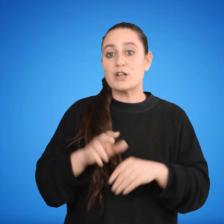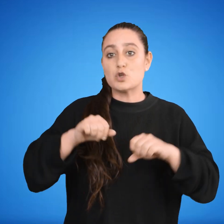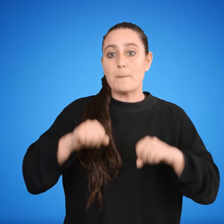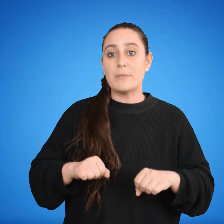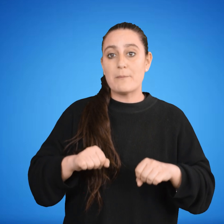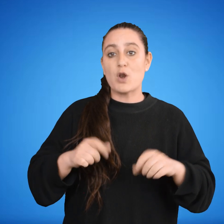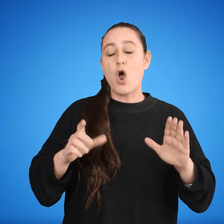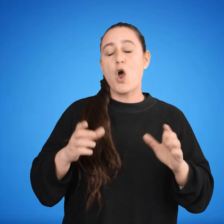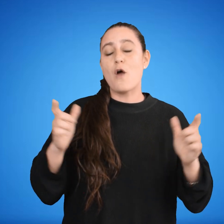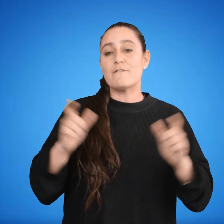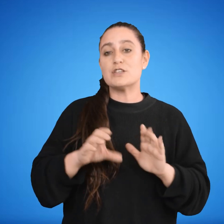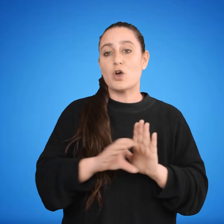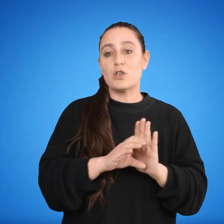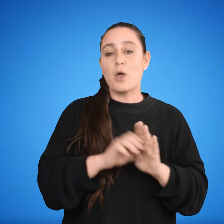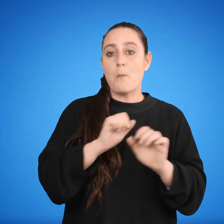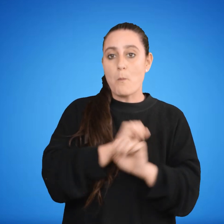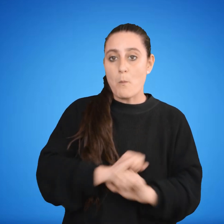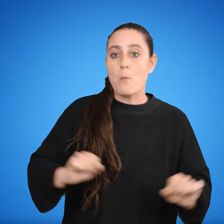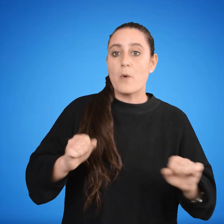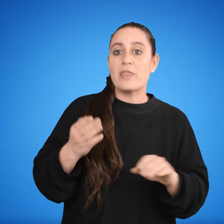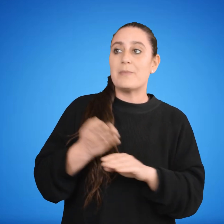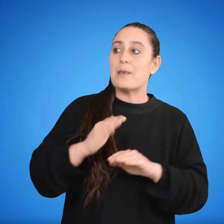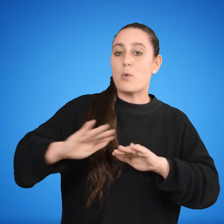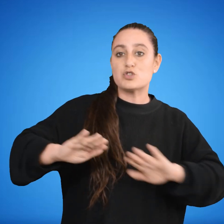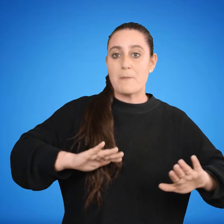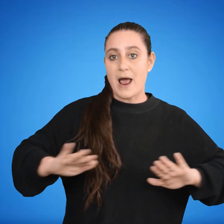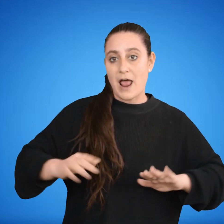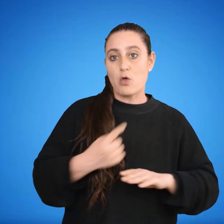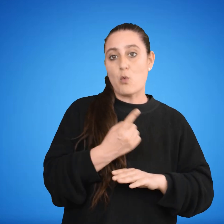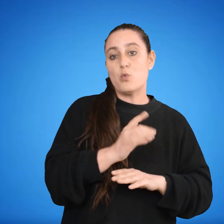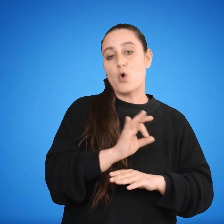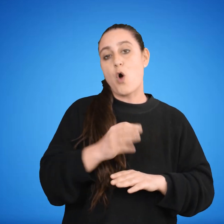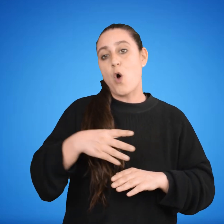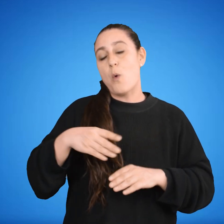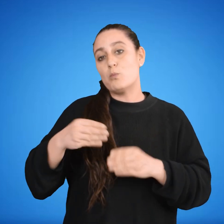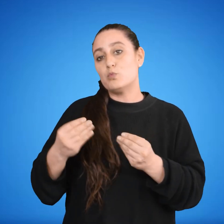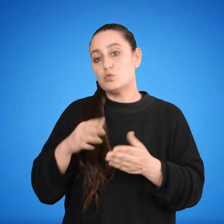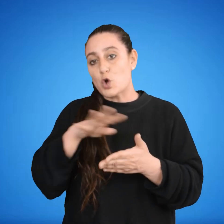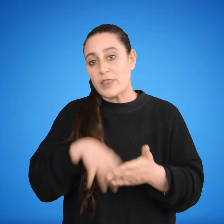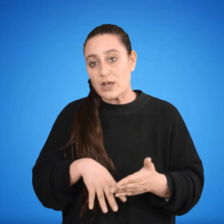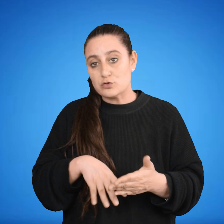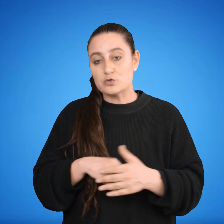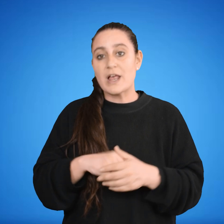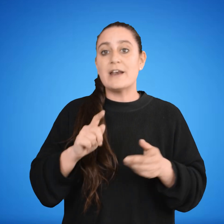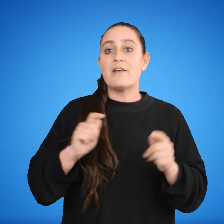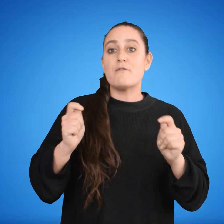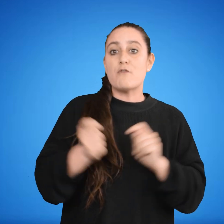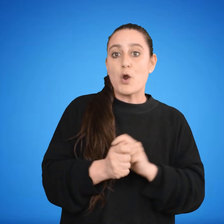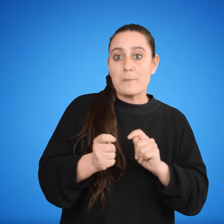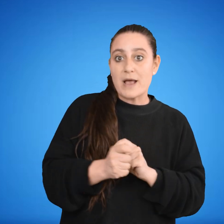por separado de uno o varios textos. La reforma o reformas deberán ser aprobadas por mayoría de sufragios, que